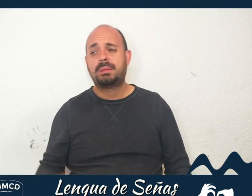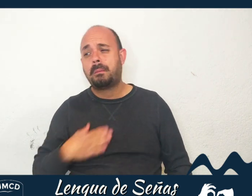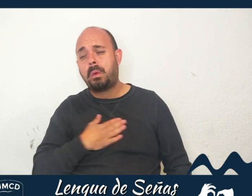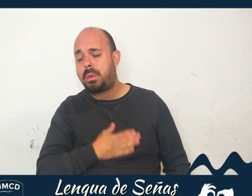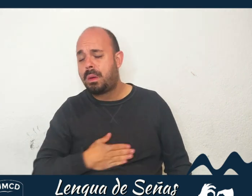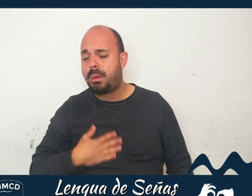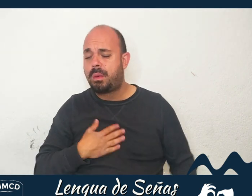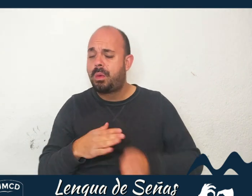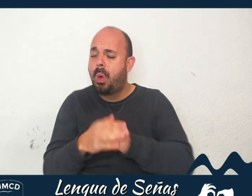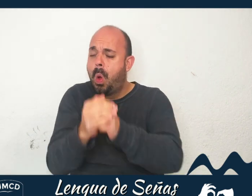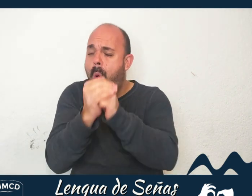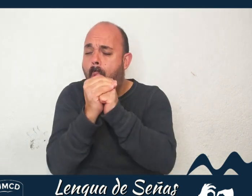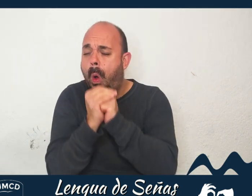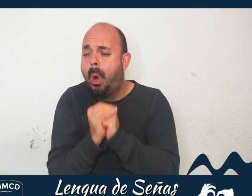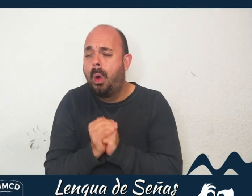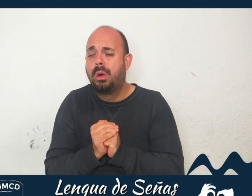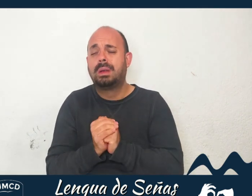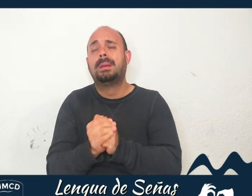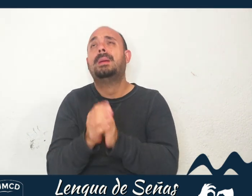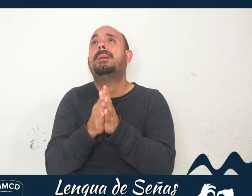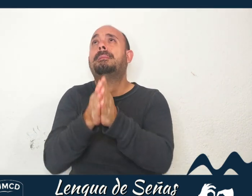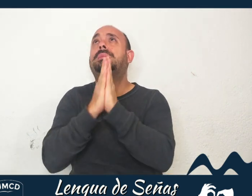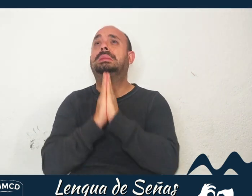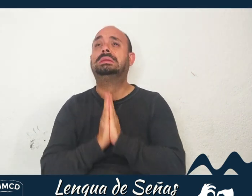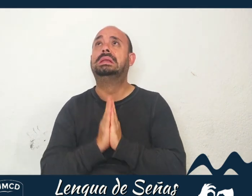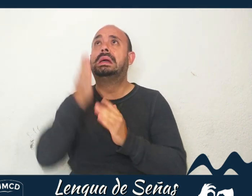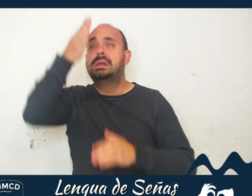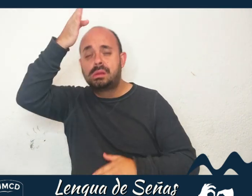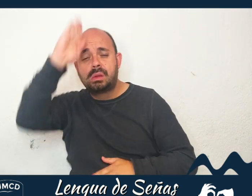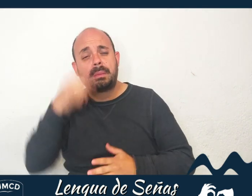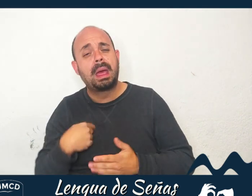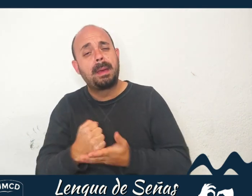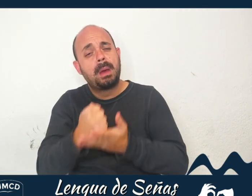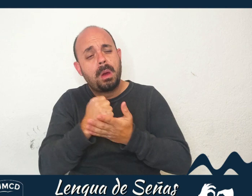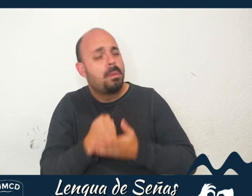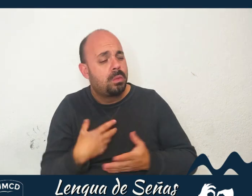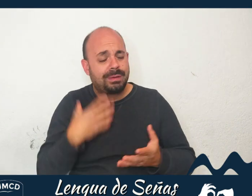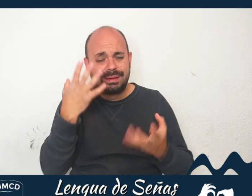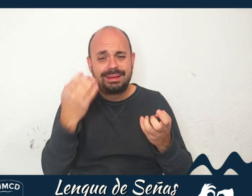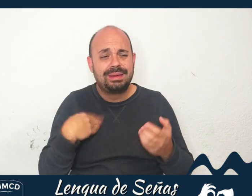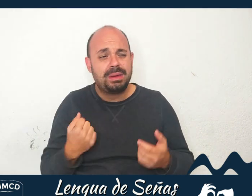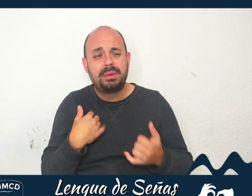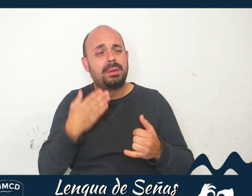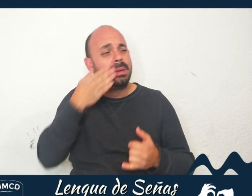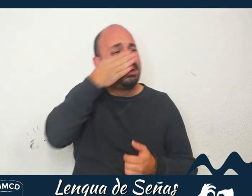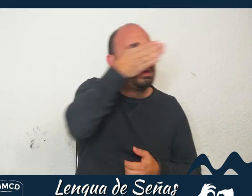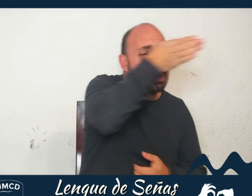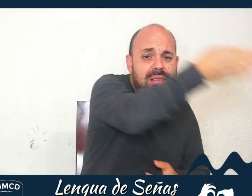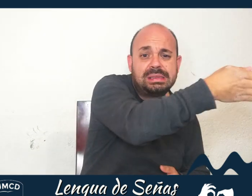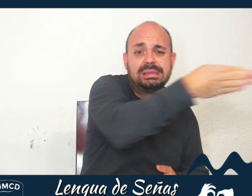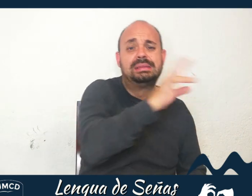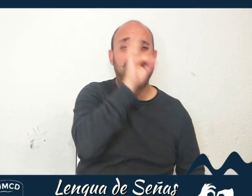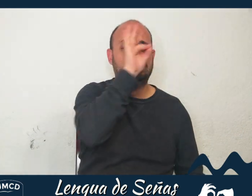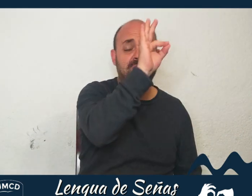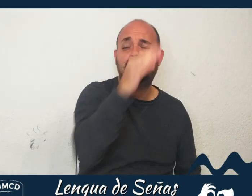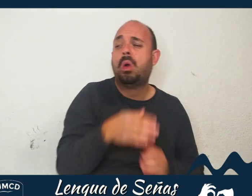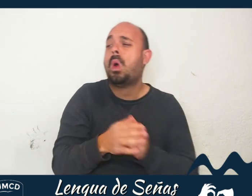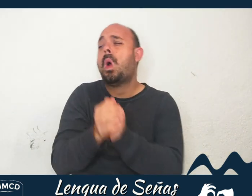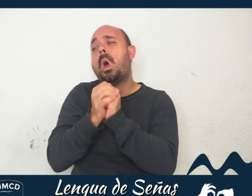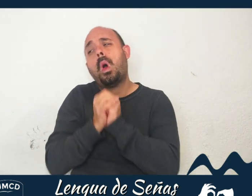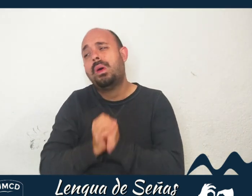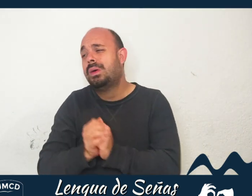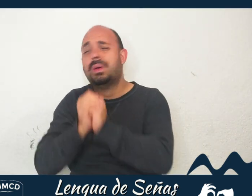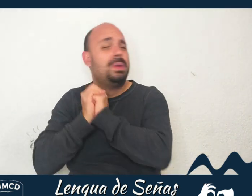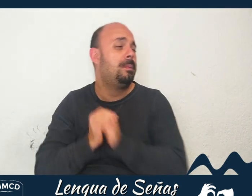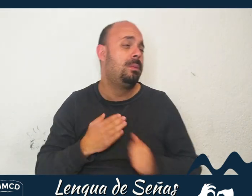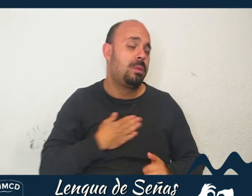yo les pido que oren. Por favor, pidan a Dios para que Él siga abriendo más puertas, para que yo siga predicando el